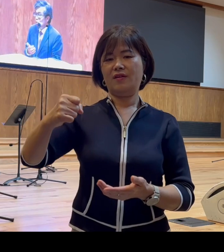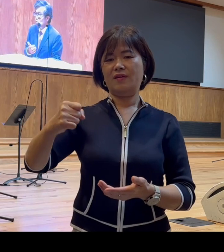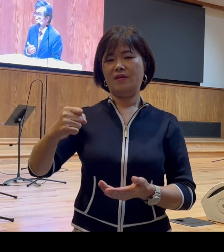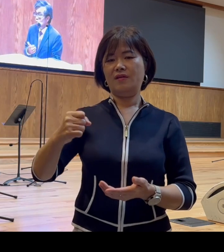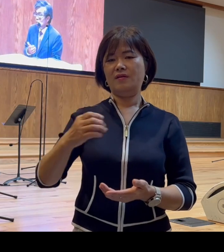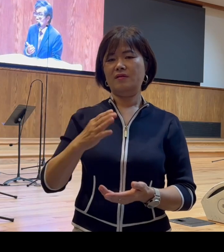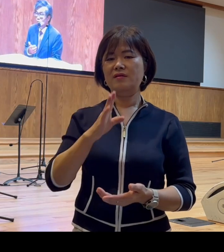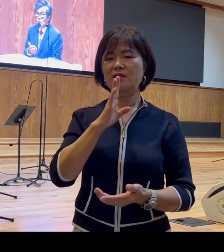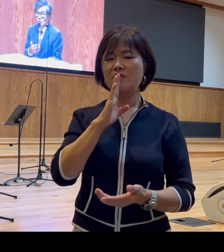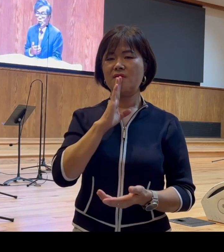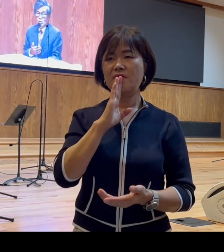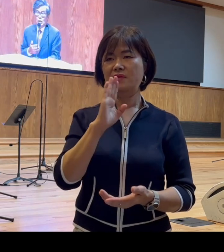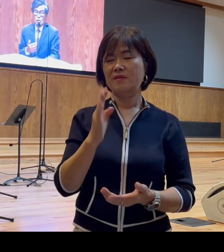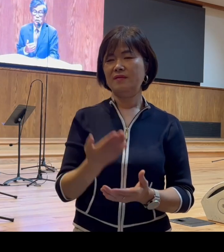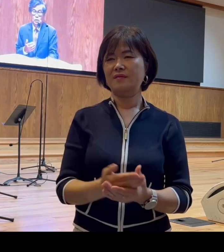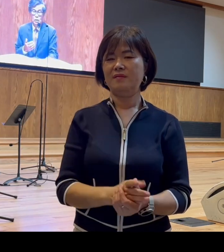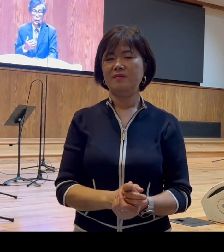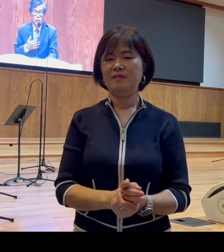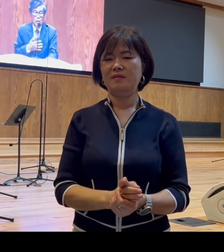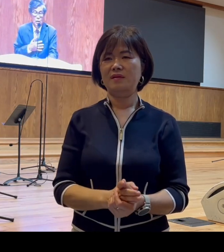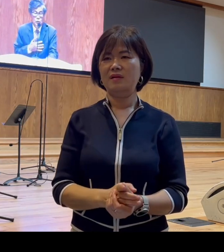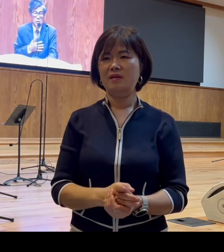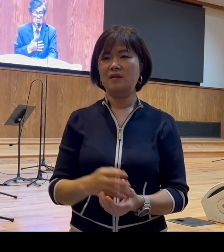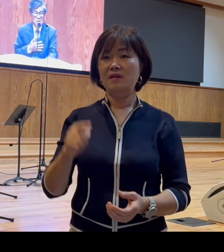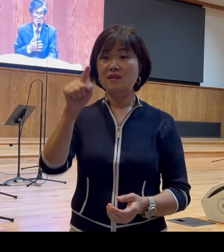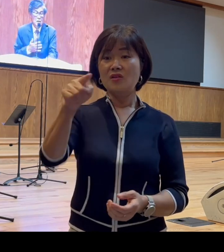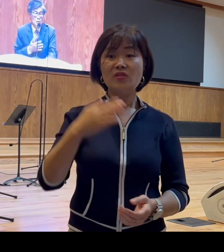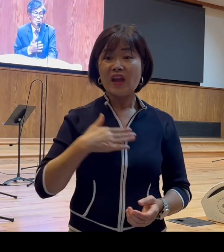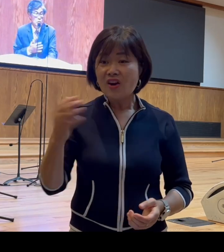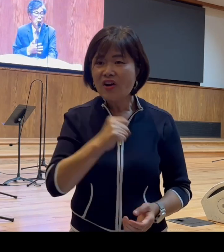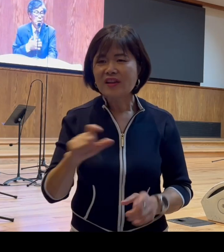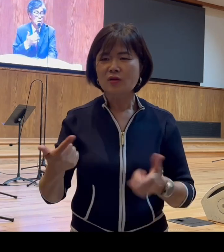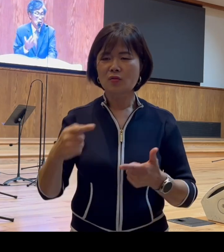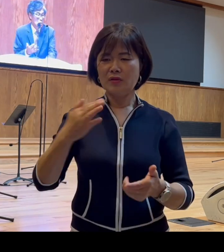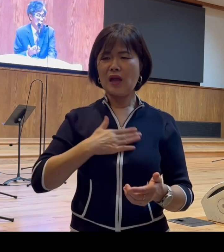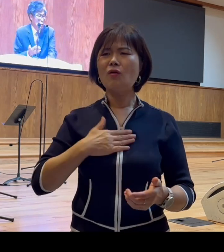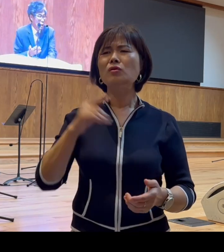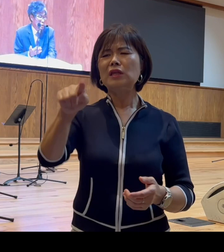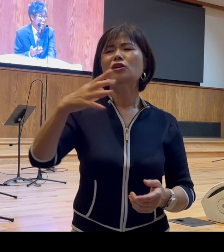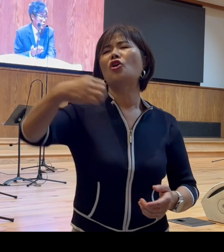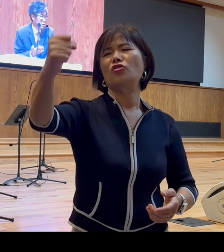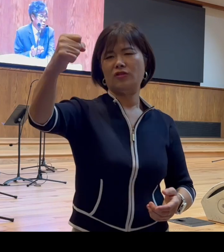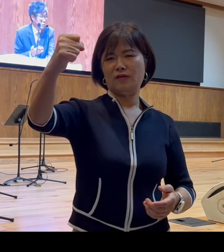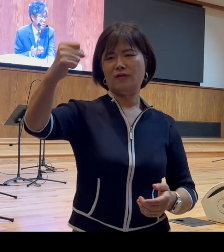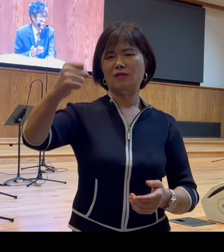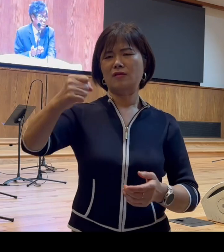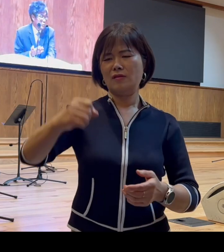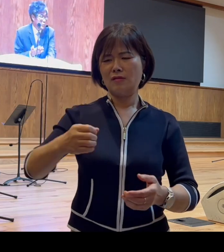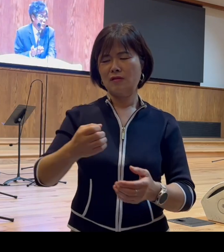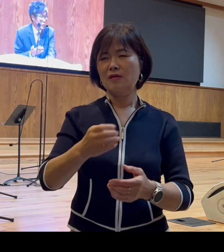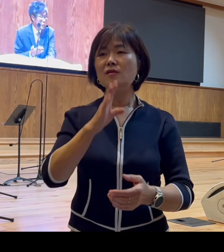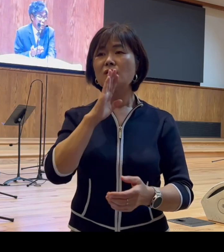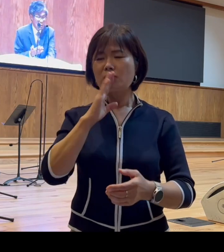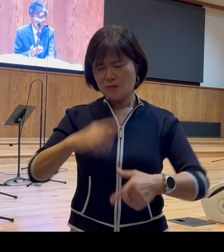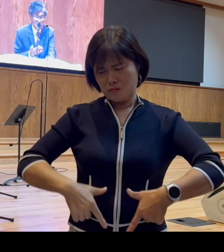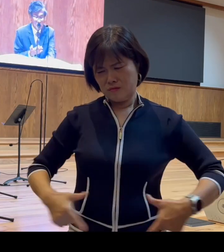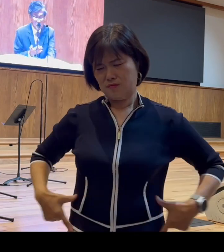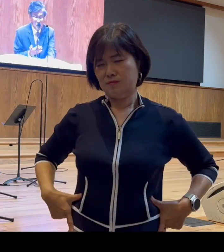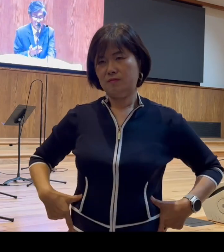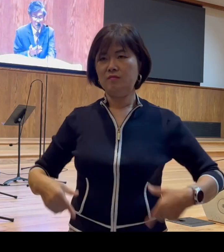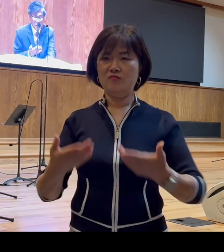이거를 자기 중심으로 읽으면 니께 내 거야 뭐 이렇게 되는데 그게 아니고요. 내게 니 거야 이렇게 했어요.